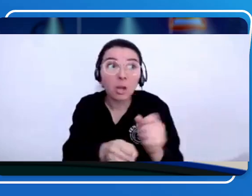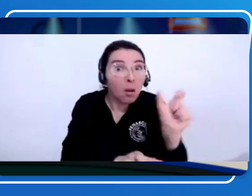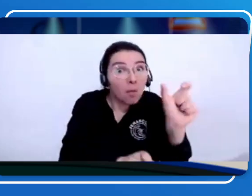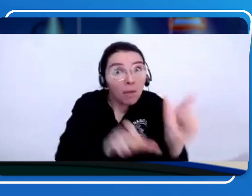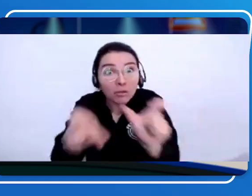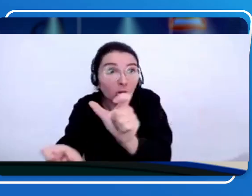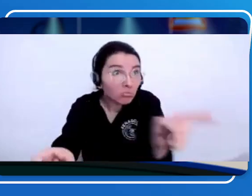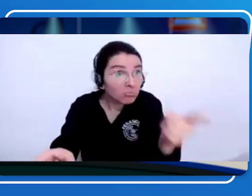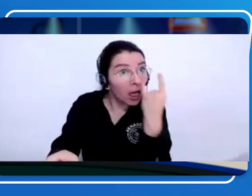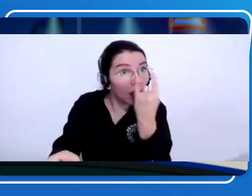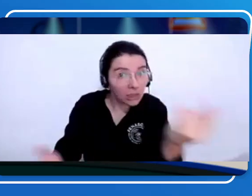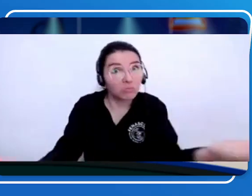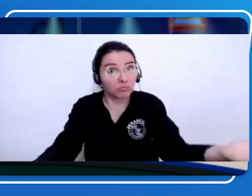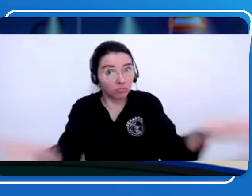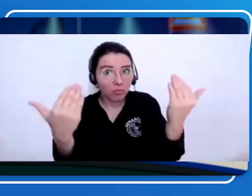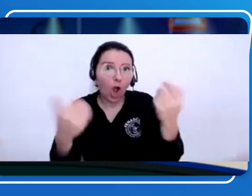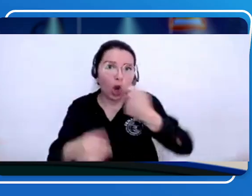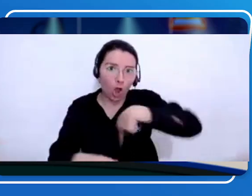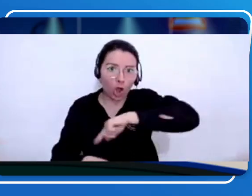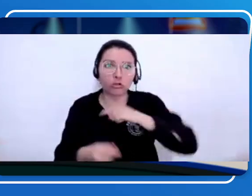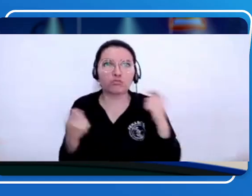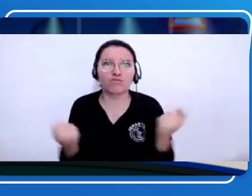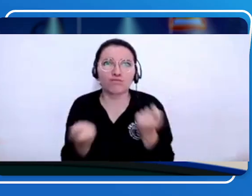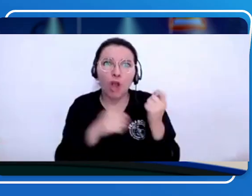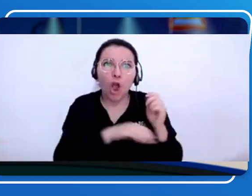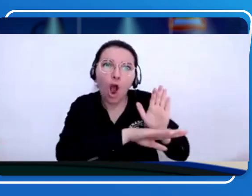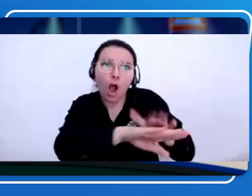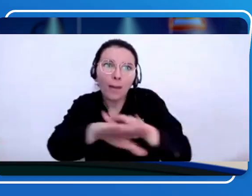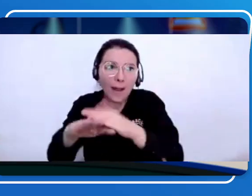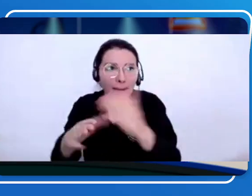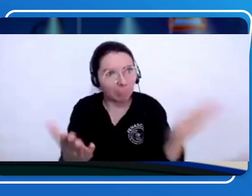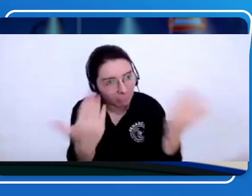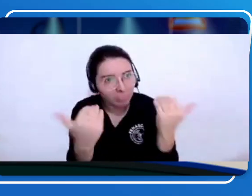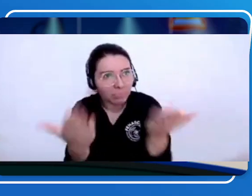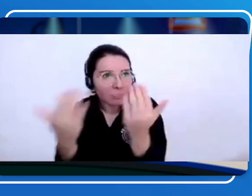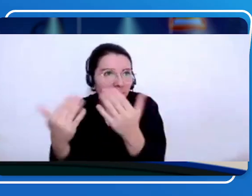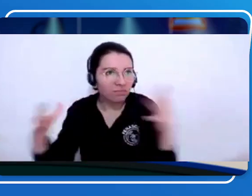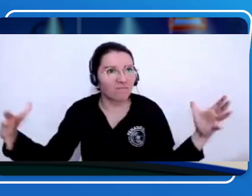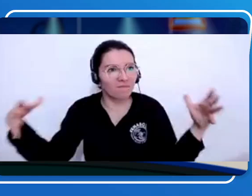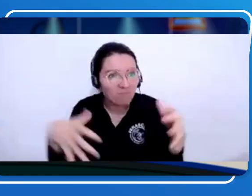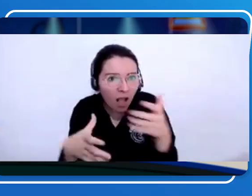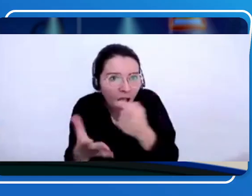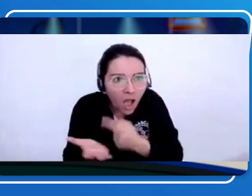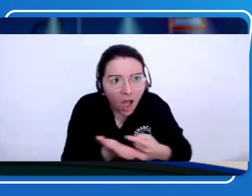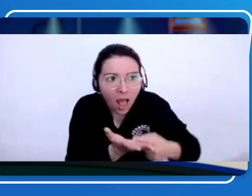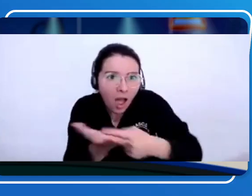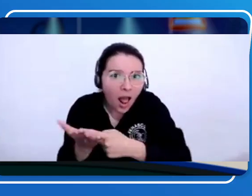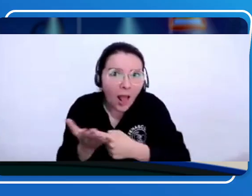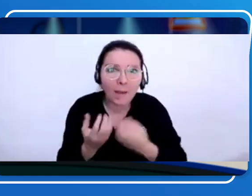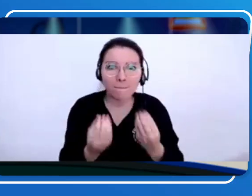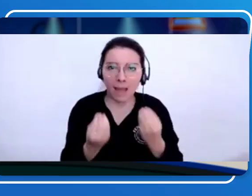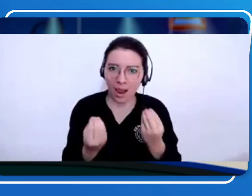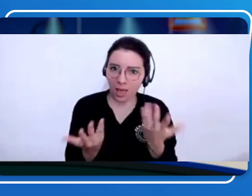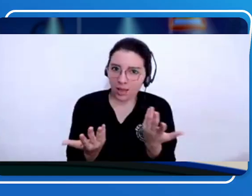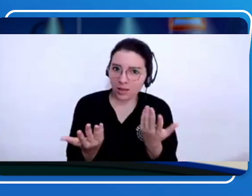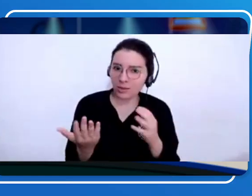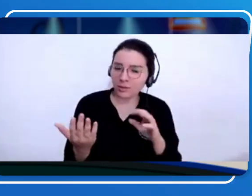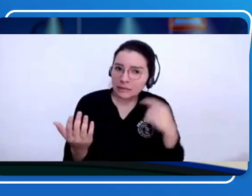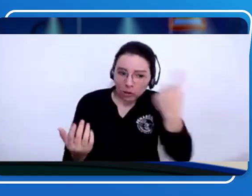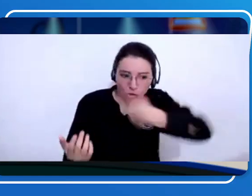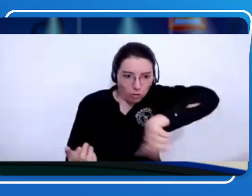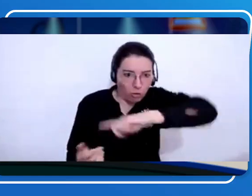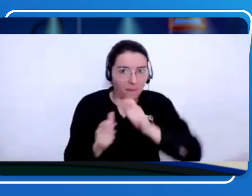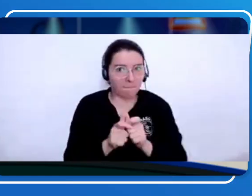convocatoria para realmente encontrar respuesta afirmativa a una